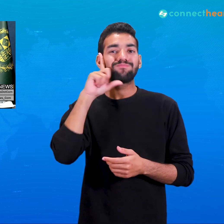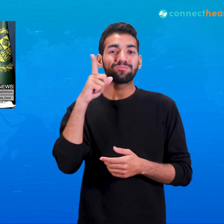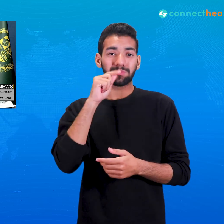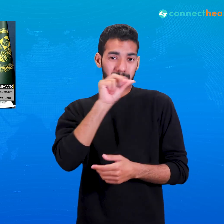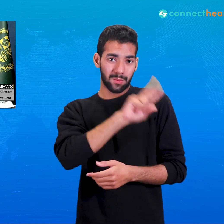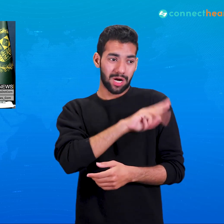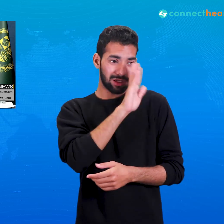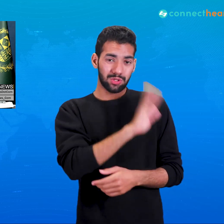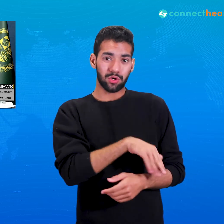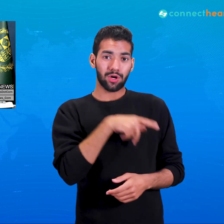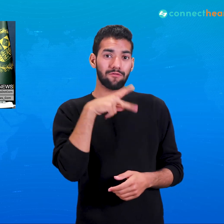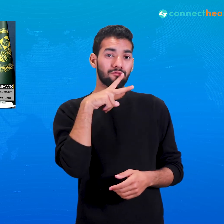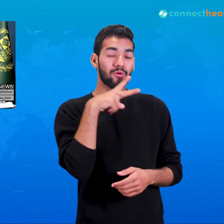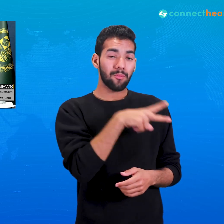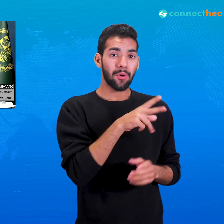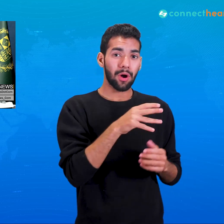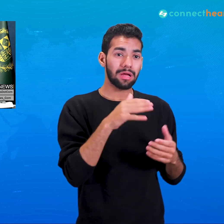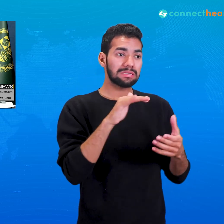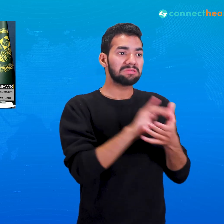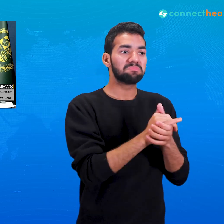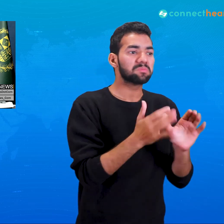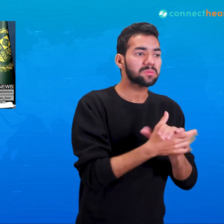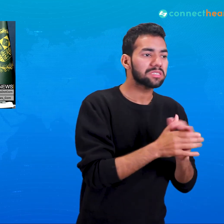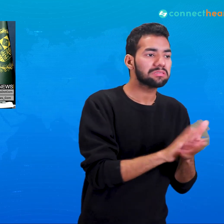شہباز شریف آپ اس سے